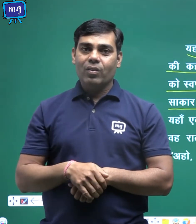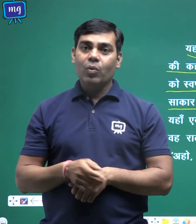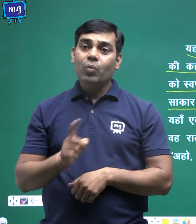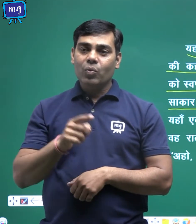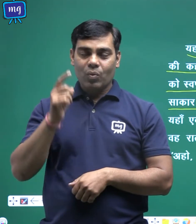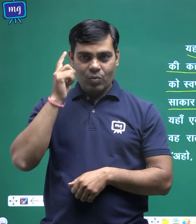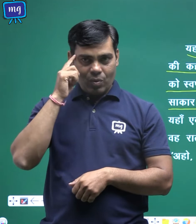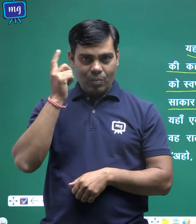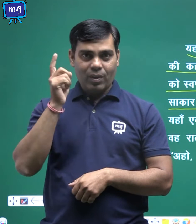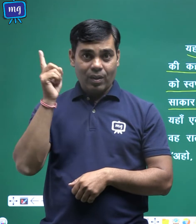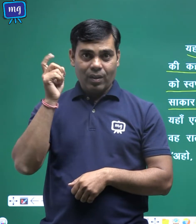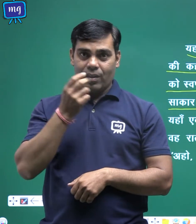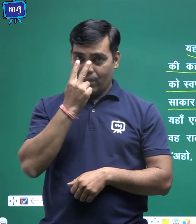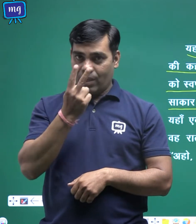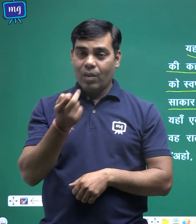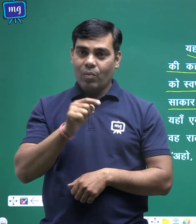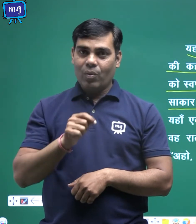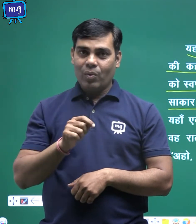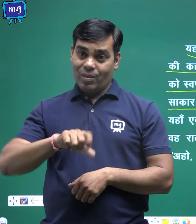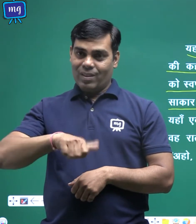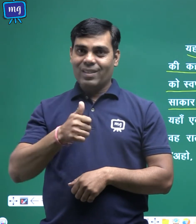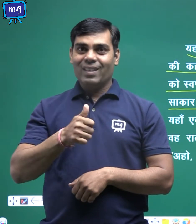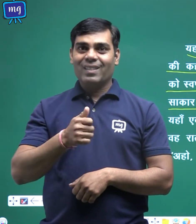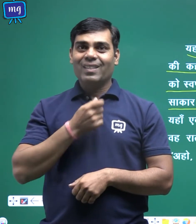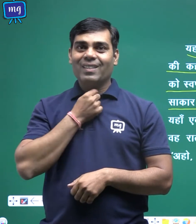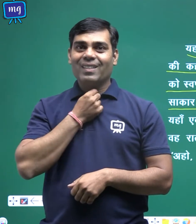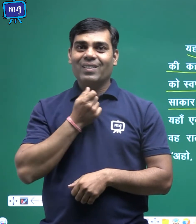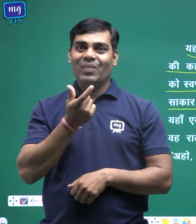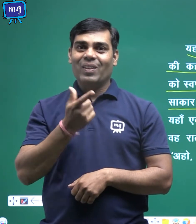स्वप्न देखा वो सच हो गया होगा।